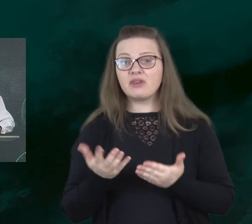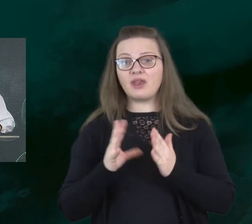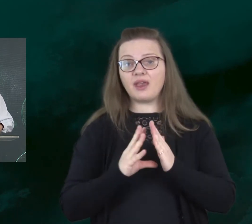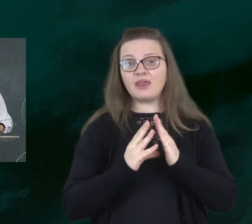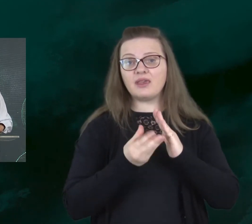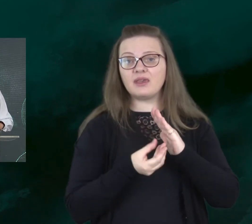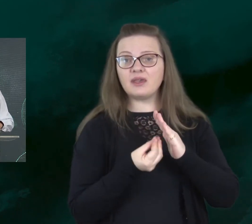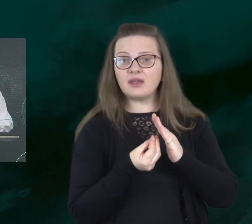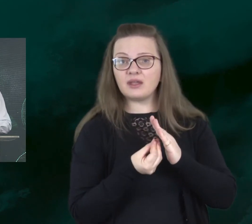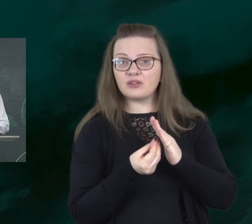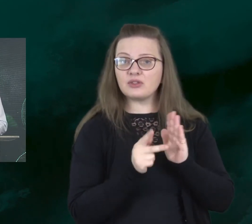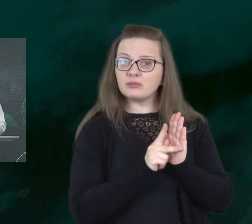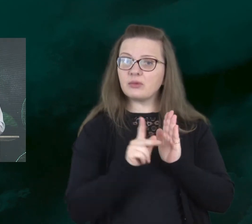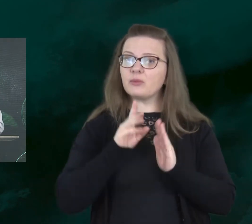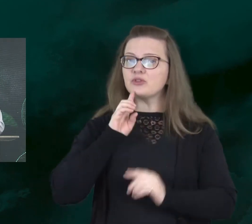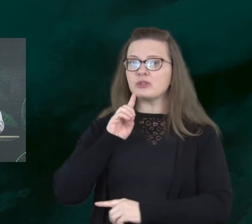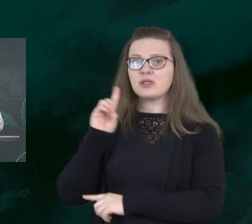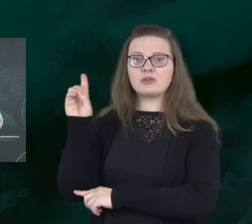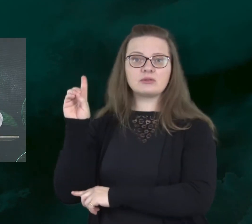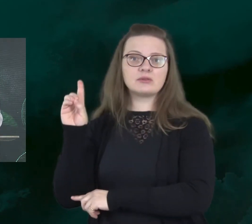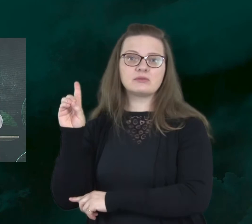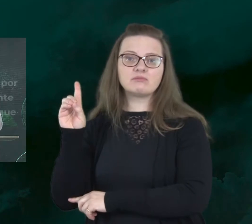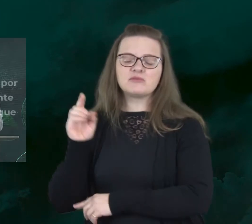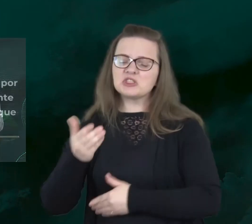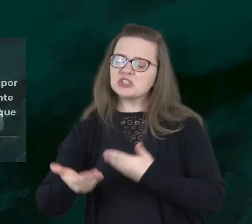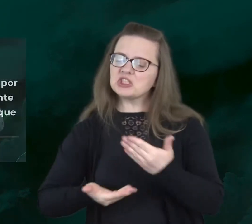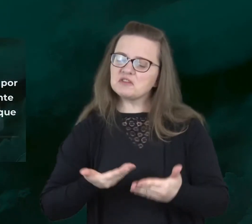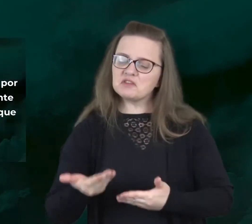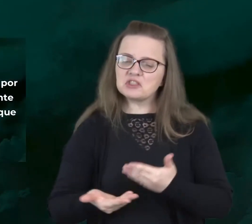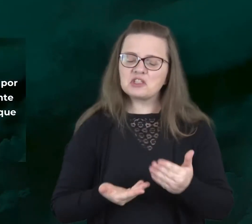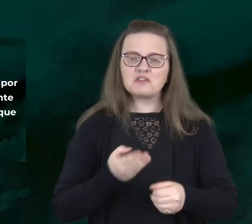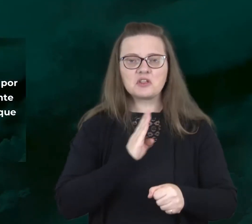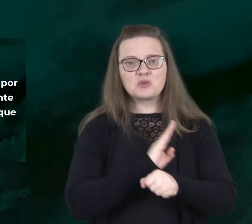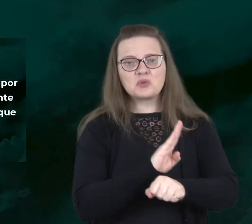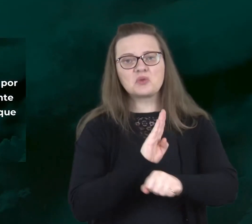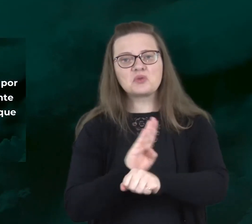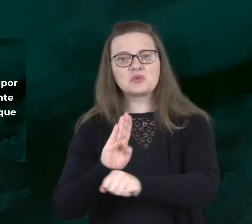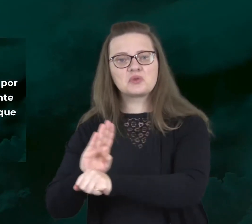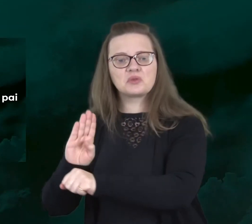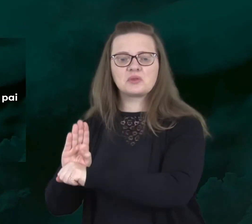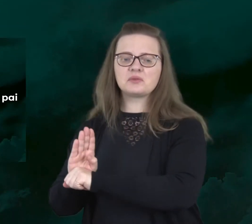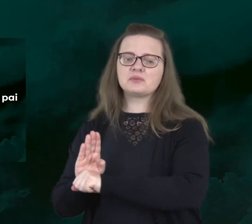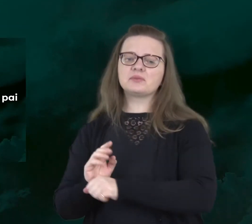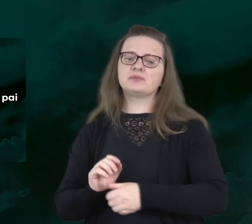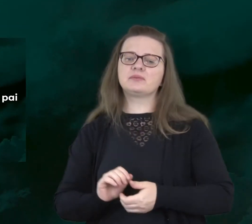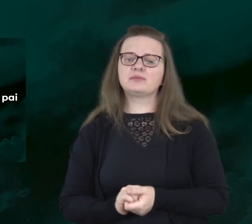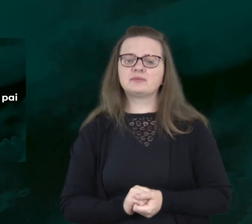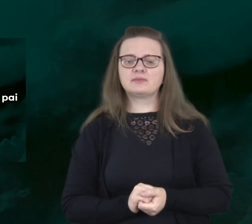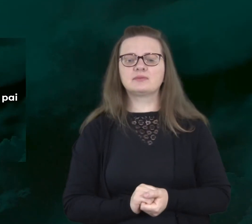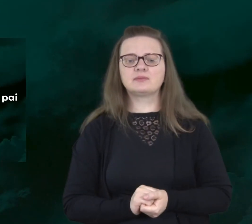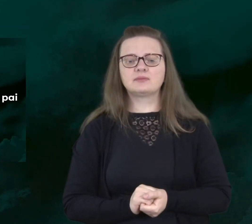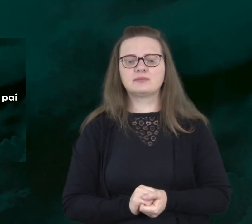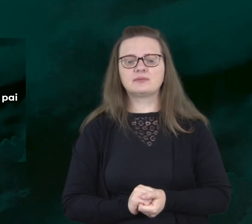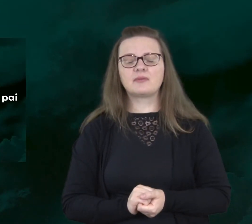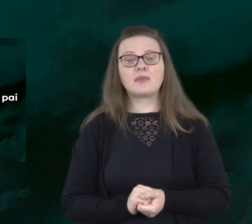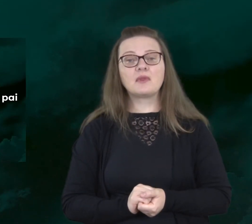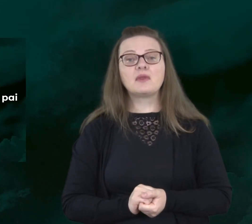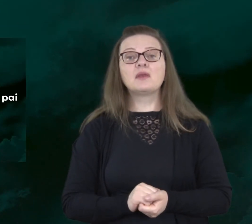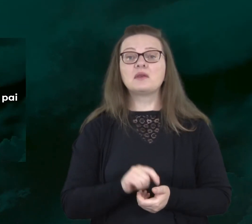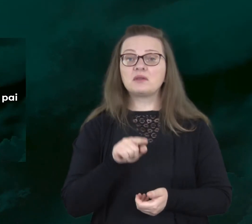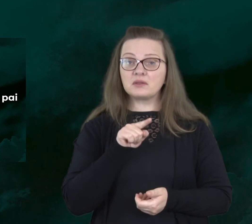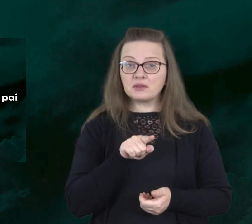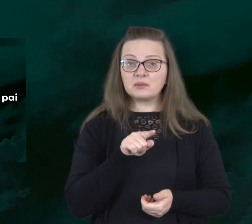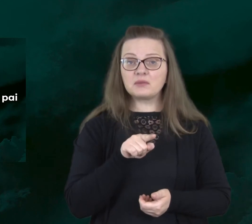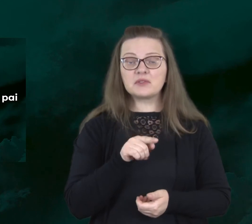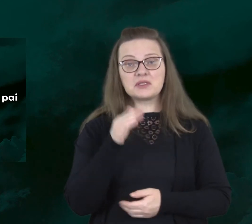irrepreensivelmente procedemos em relação a vós outros que credes. E sabeis ainda de que maneira como Pai a seus filhos,